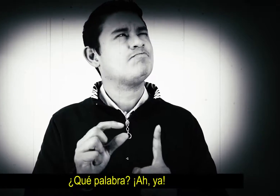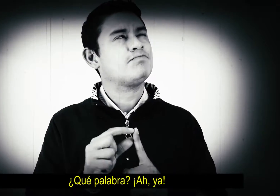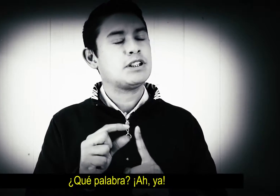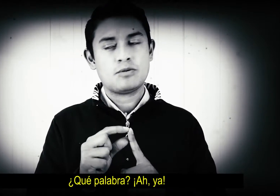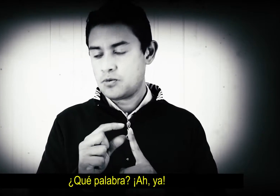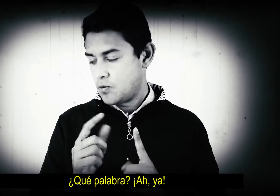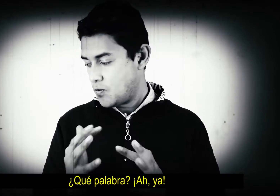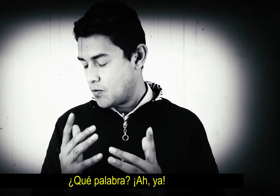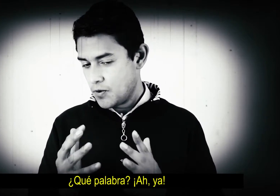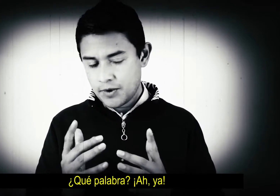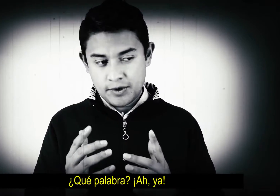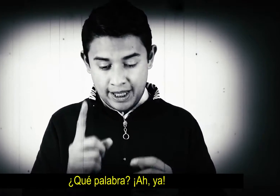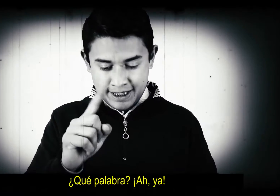¿Qué palabra? Ah, ya.